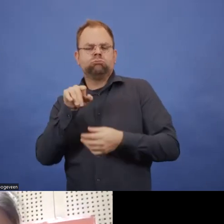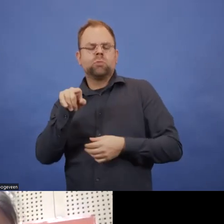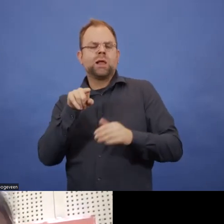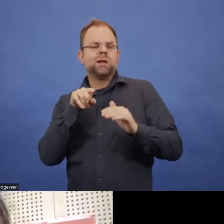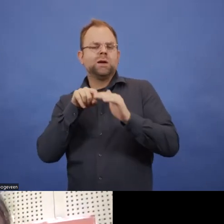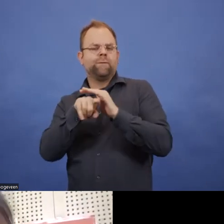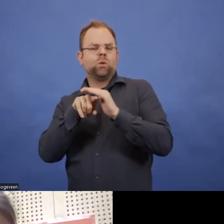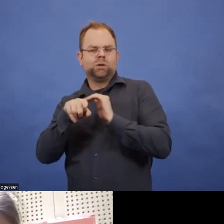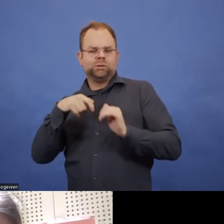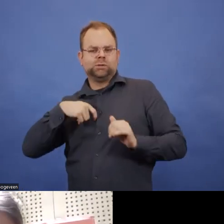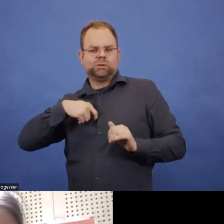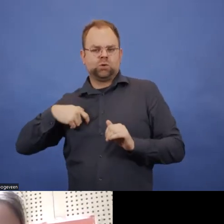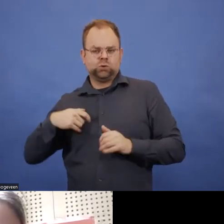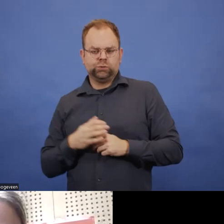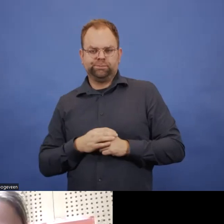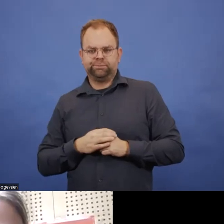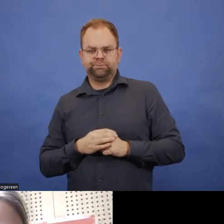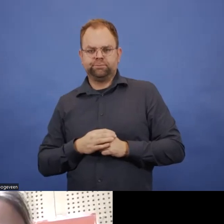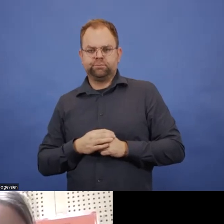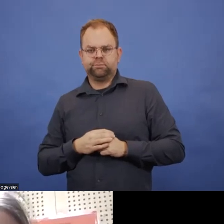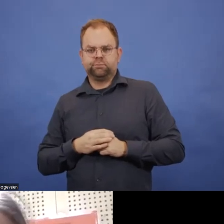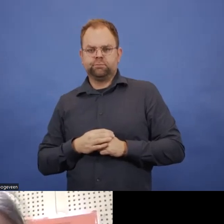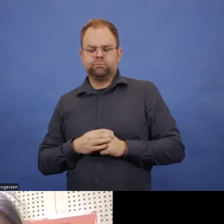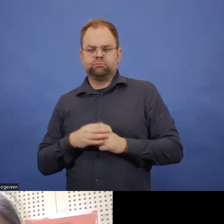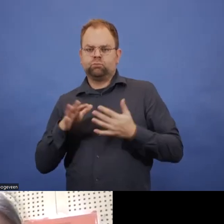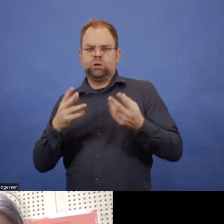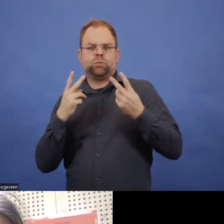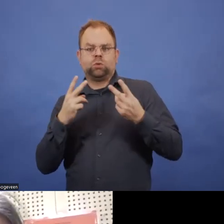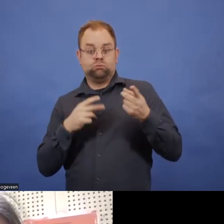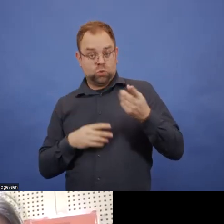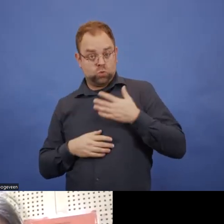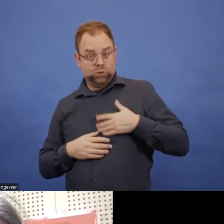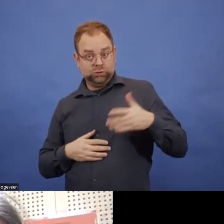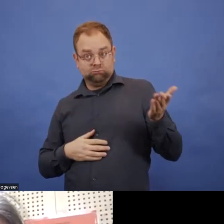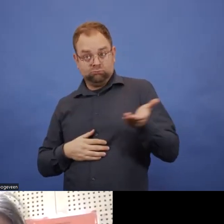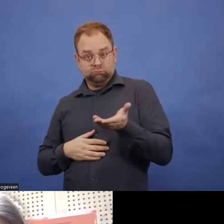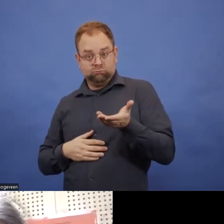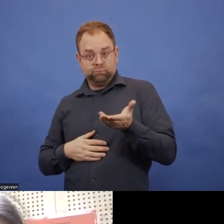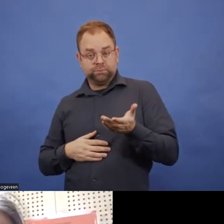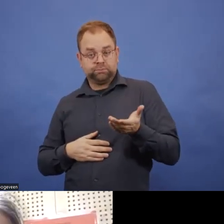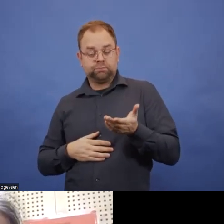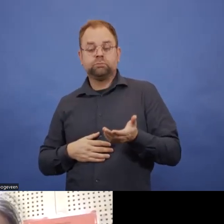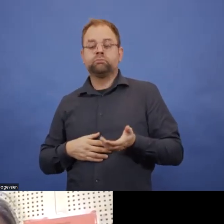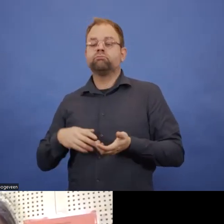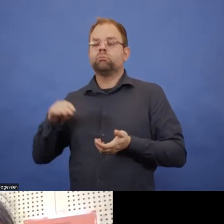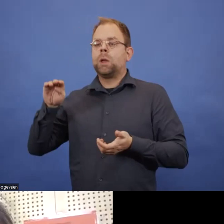Machtelt, ahora Machtelt está hablando del ACNUR. Julius, es muy